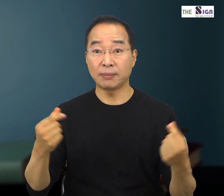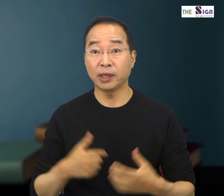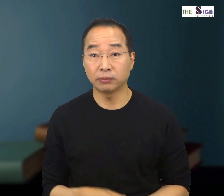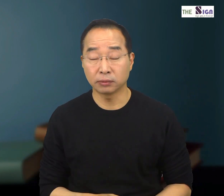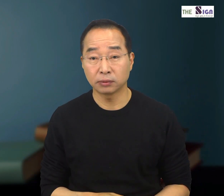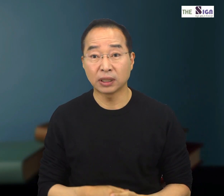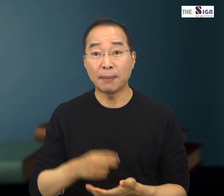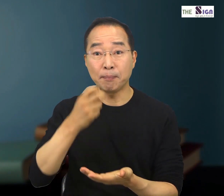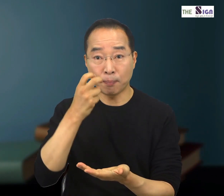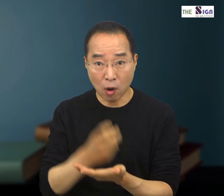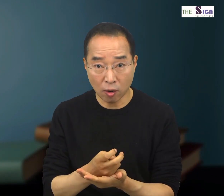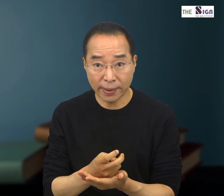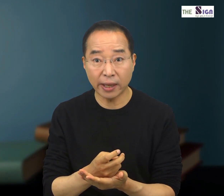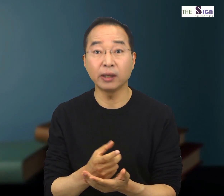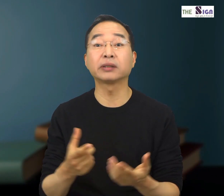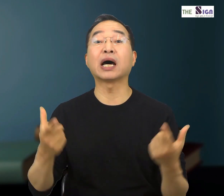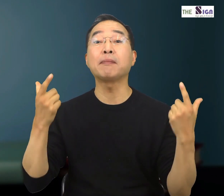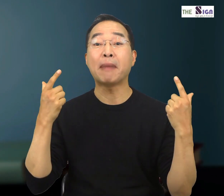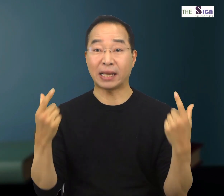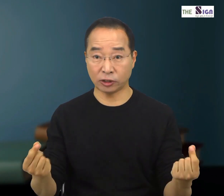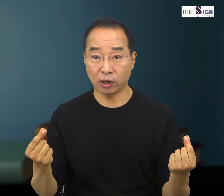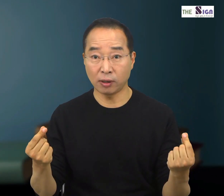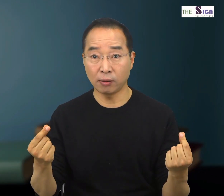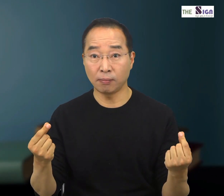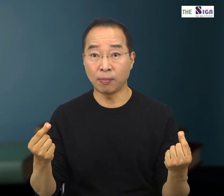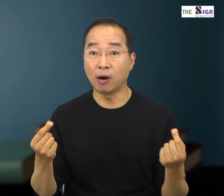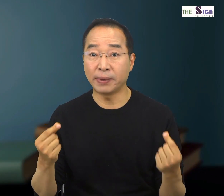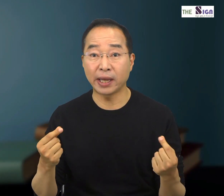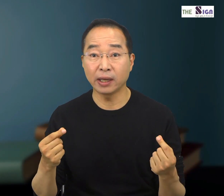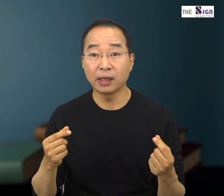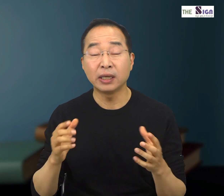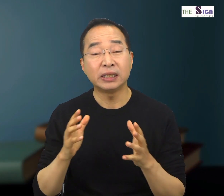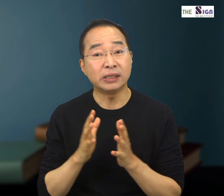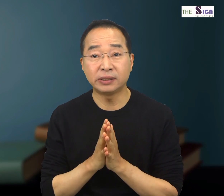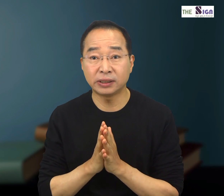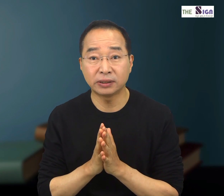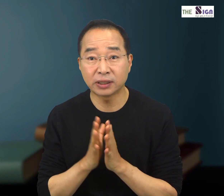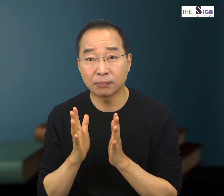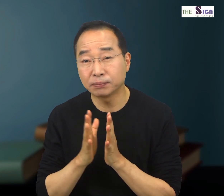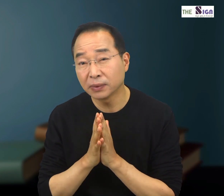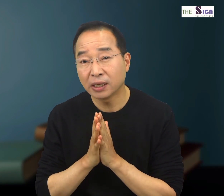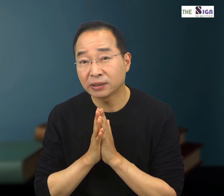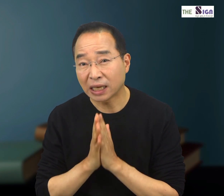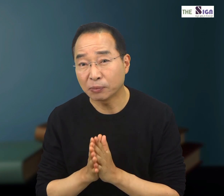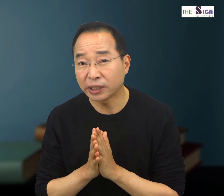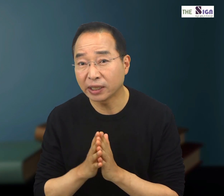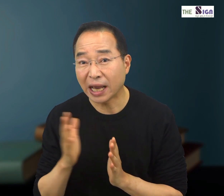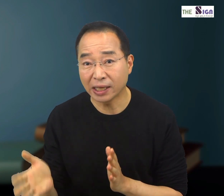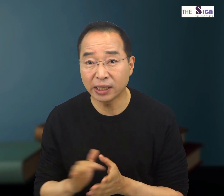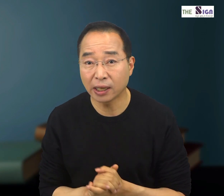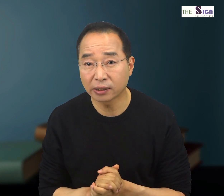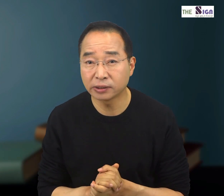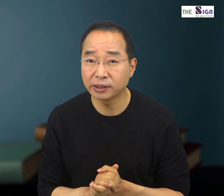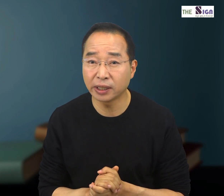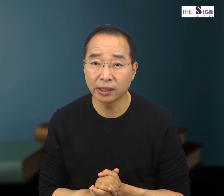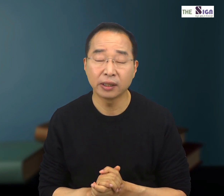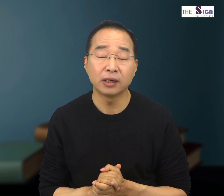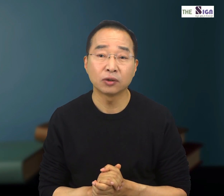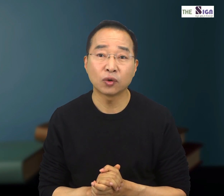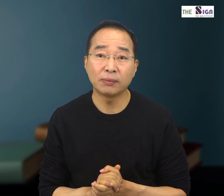하면 난 법에 딱 맞아. 법에 일치, 그러니까 잘못된 게 아니야. 그래서 이게 또